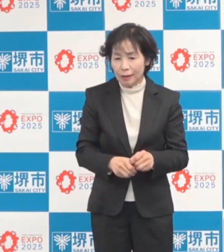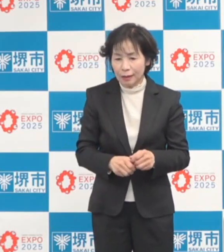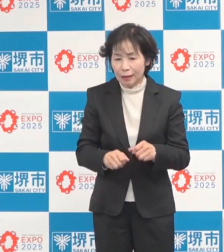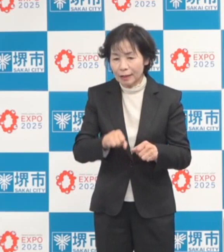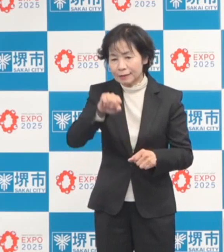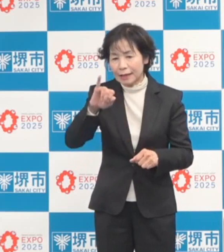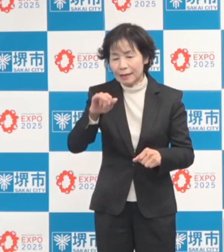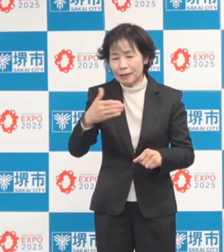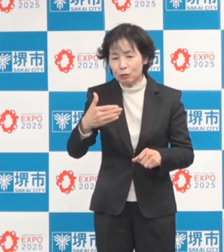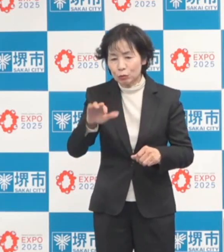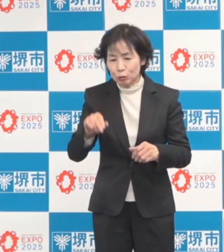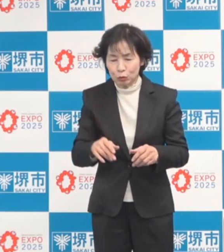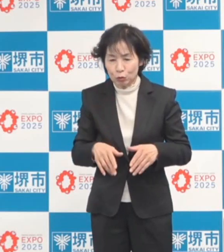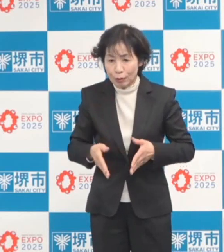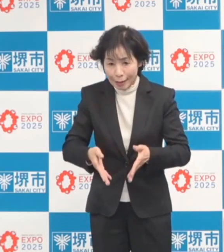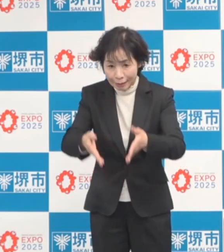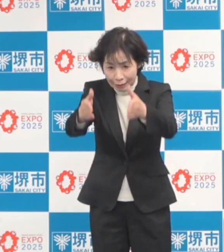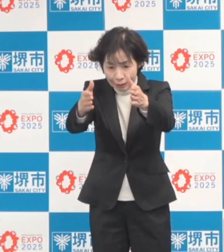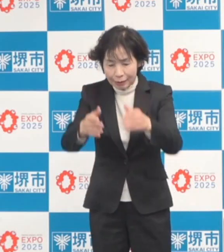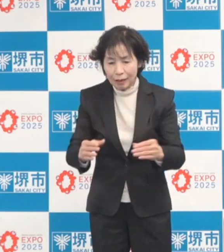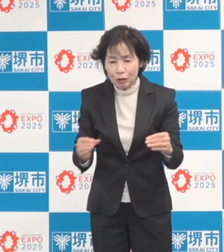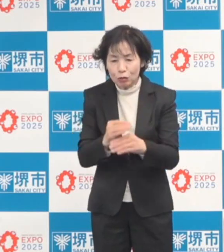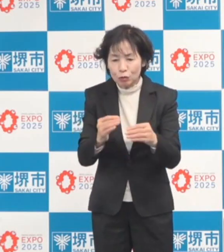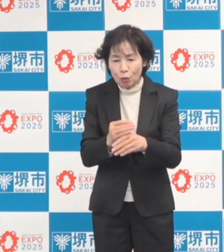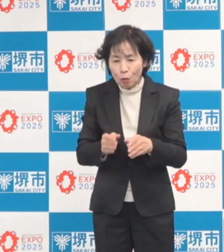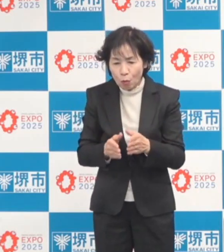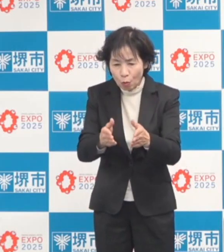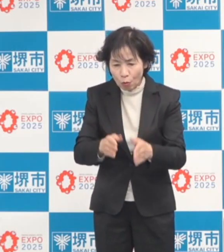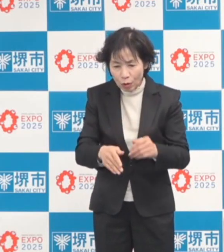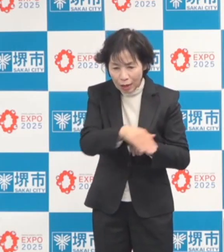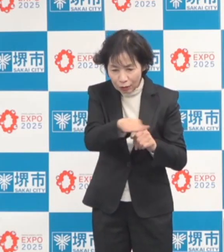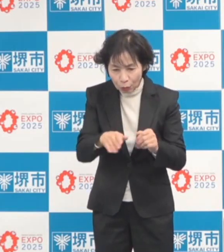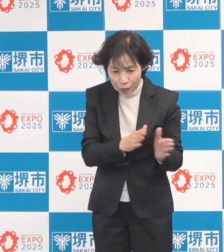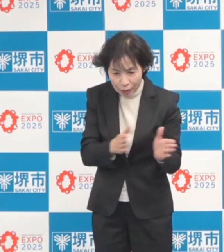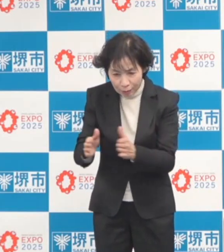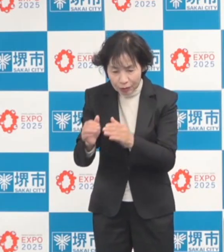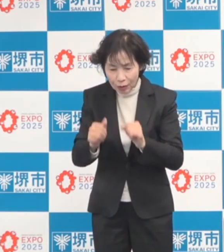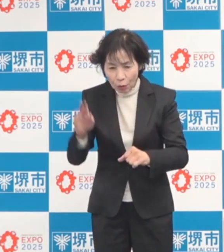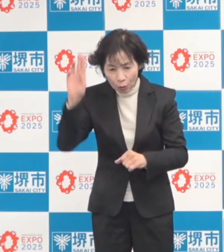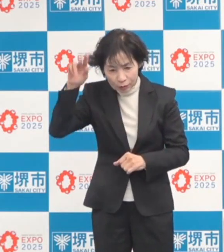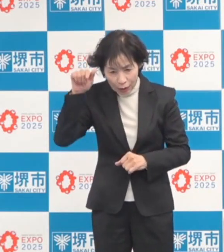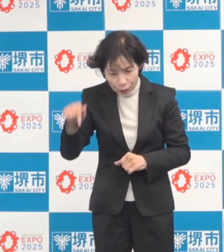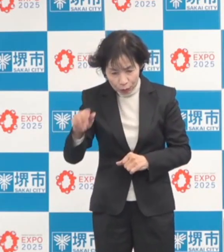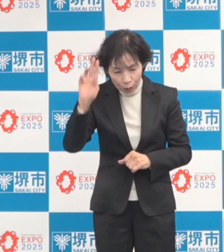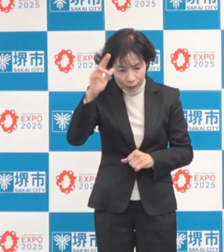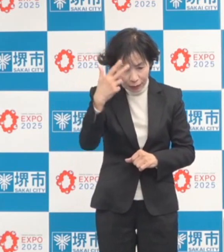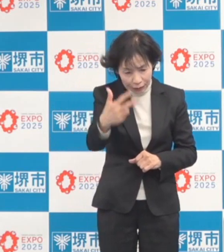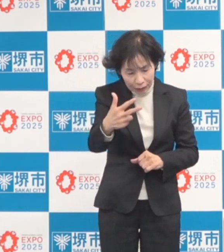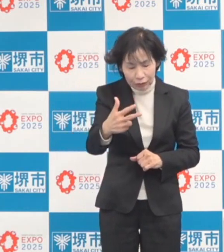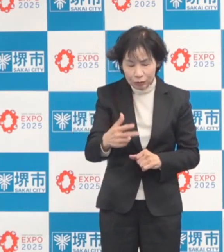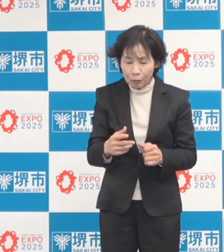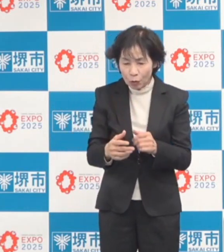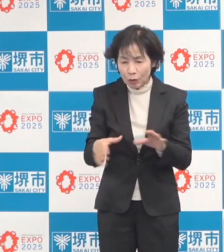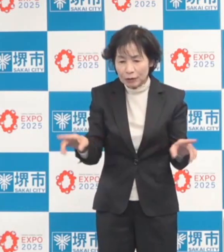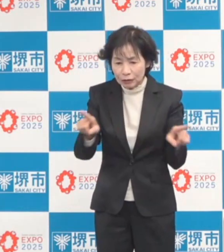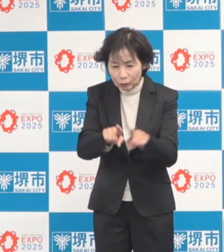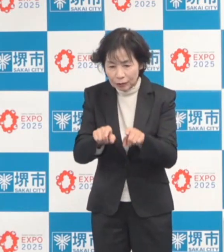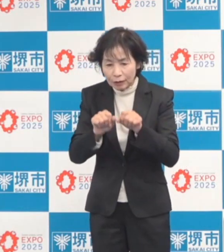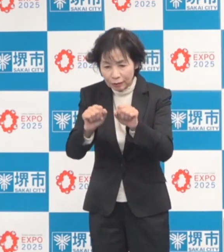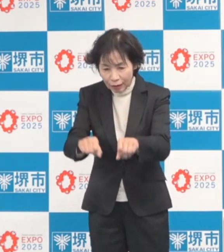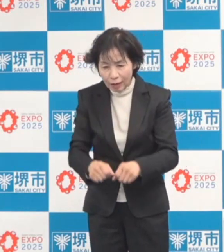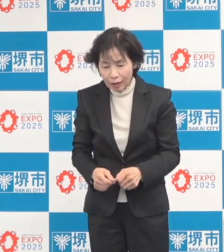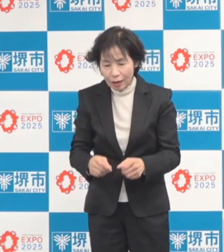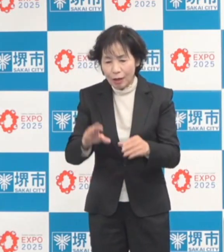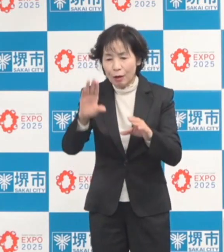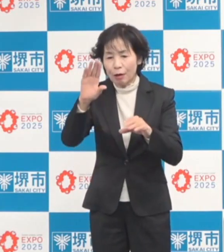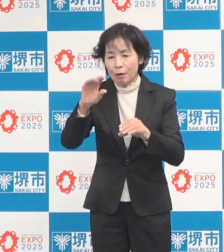路線の自転車通行環境整備をいたしまして、大阪府、大阪市等と連携をして、万博会場への案内